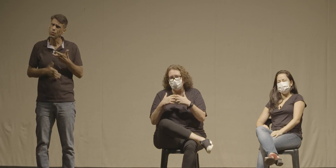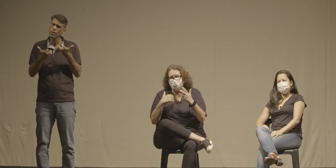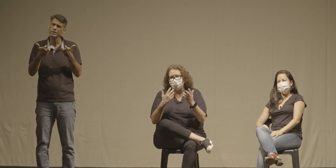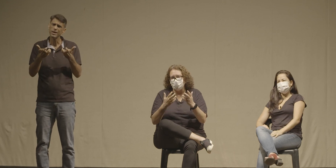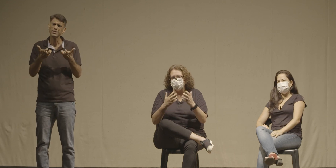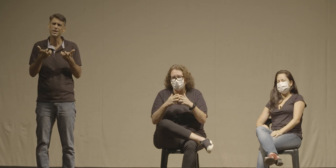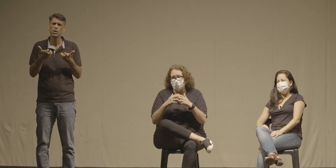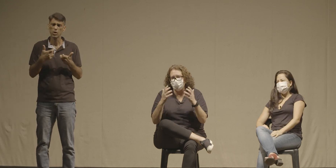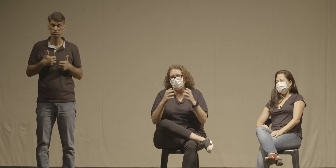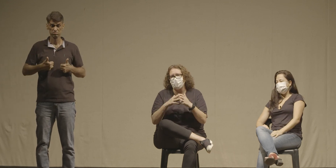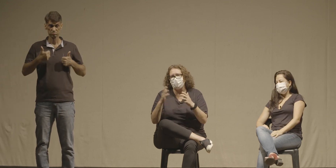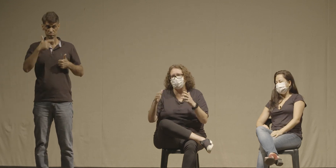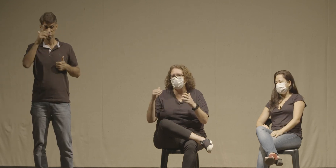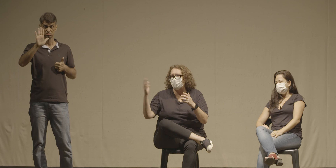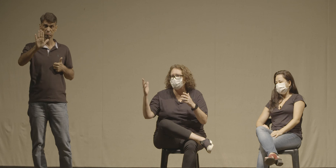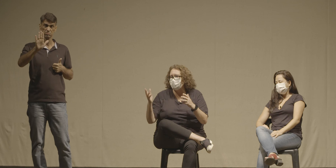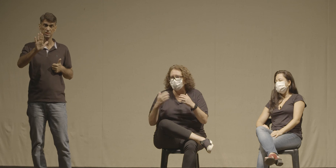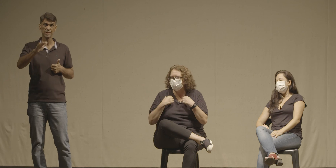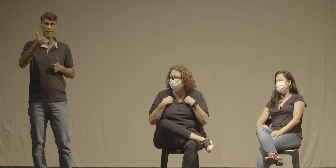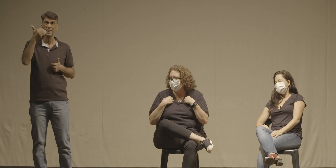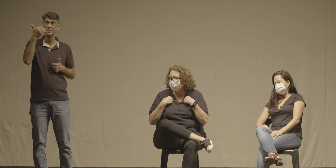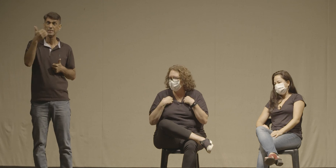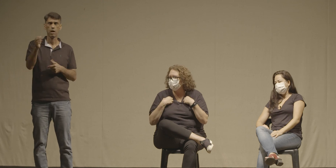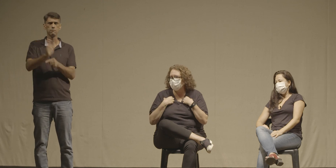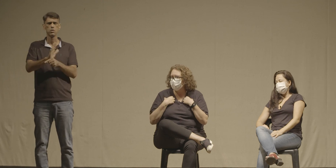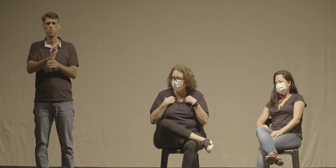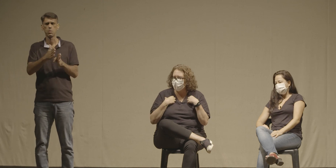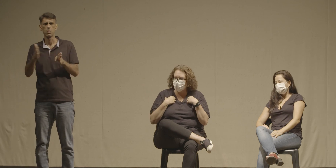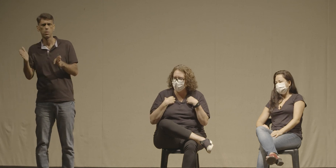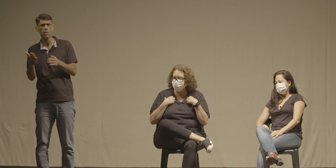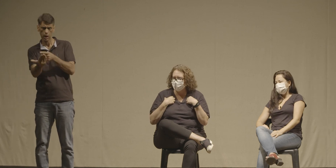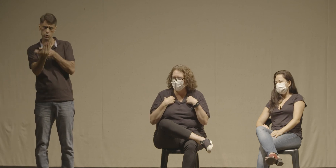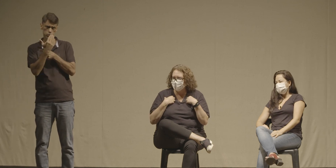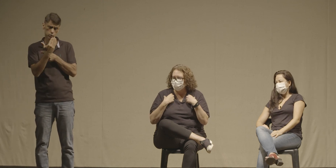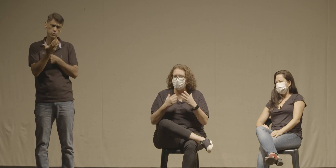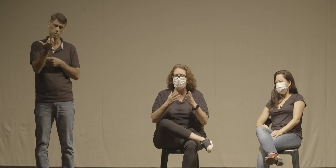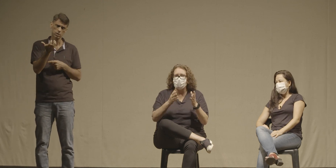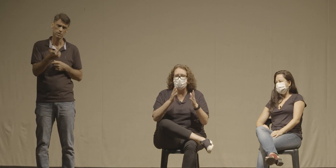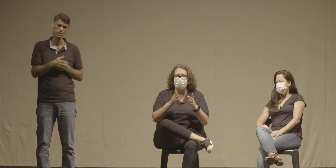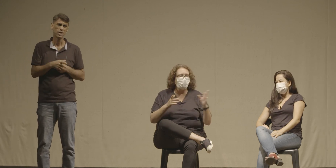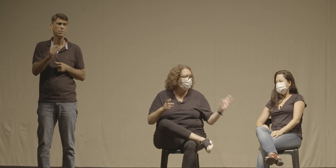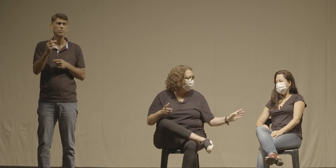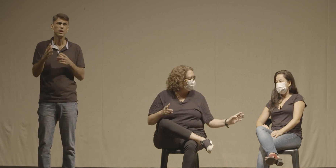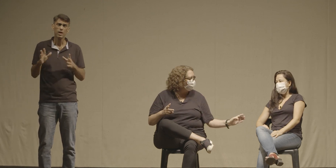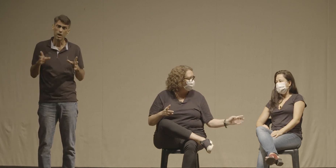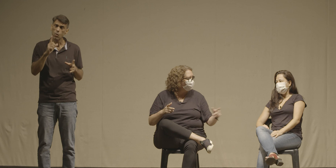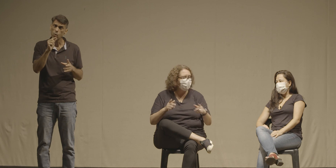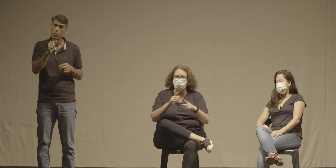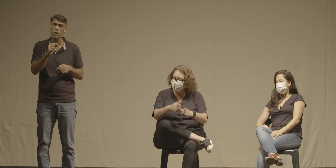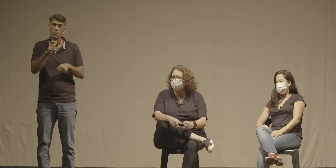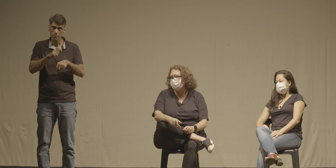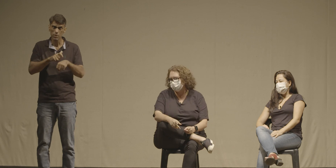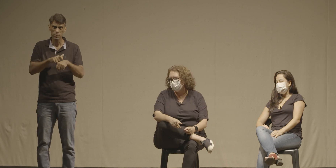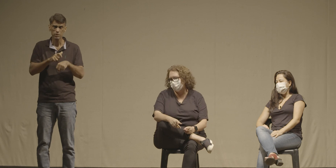uma pessoa pedante que acha que um cara que tem 10 longas não vai poder contribuir com alguma coisa. Mas ele vai contribuir no momento em que